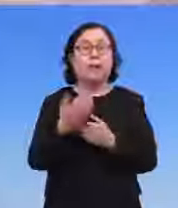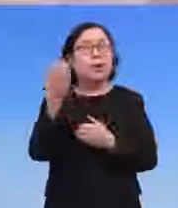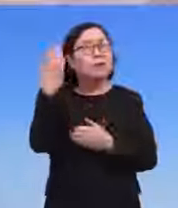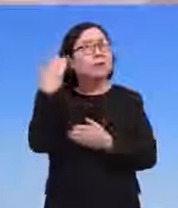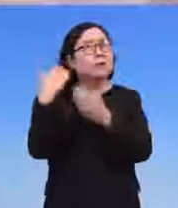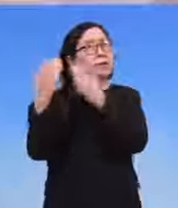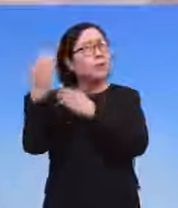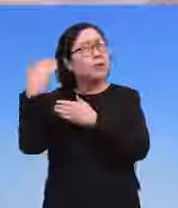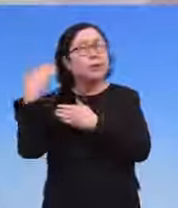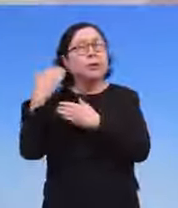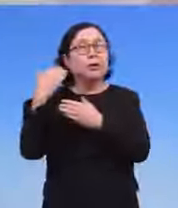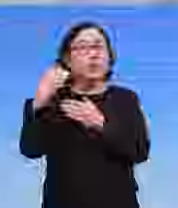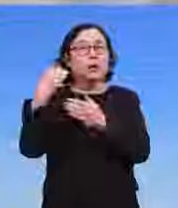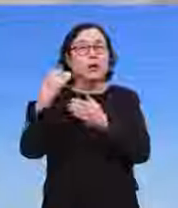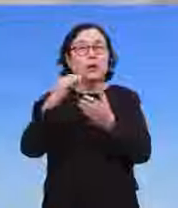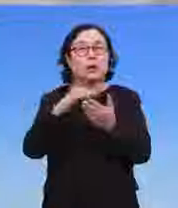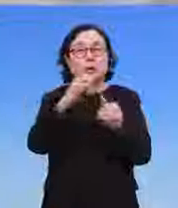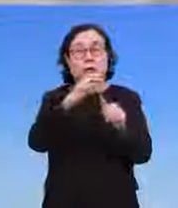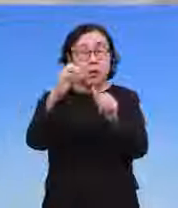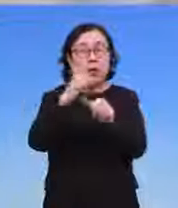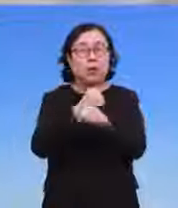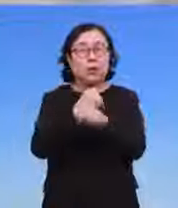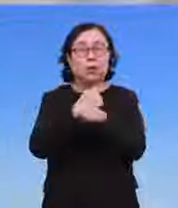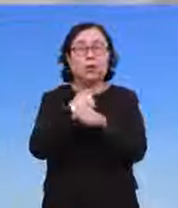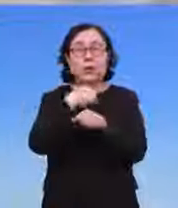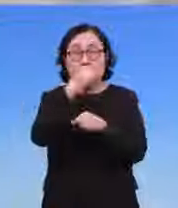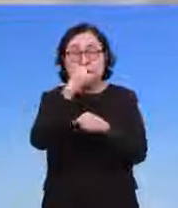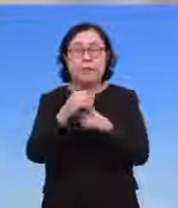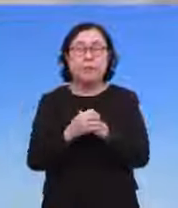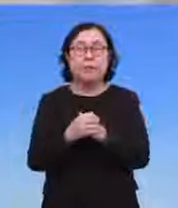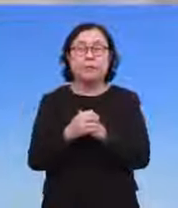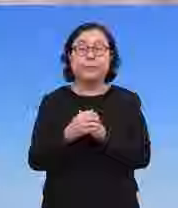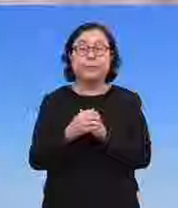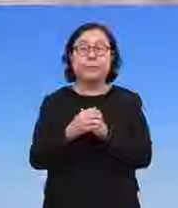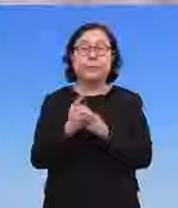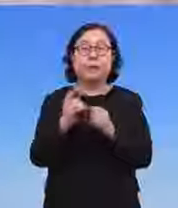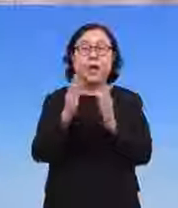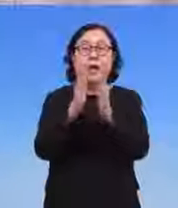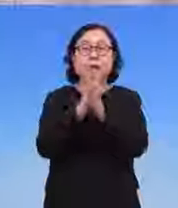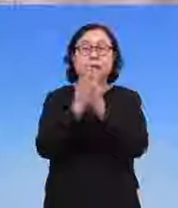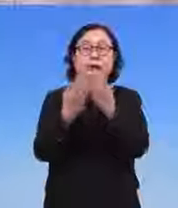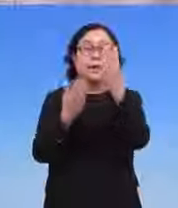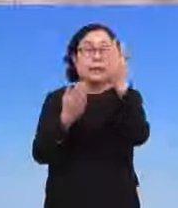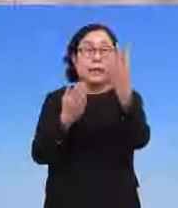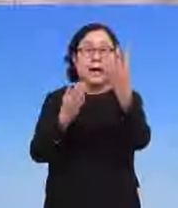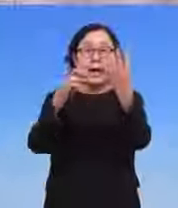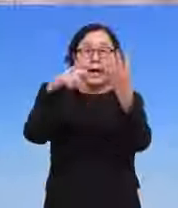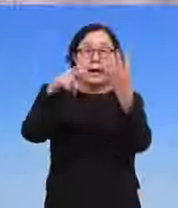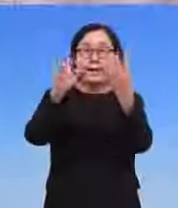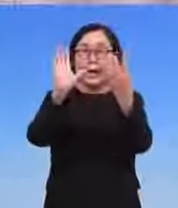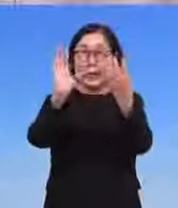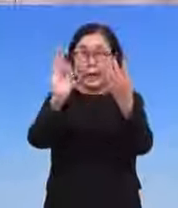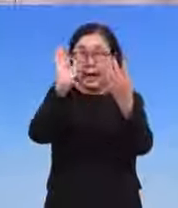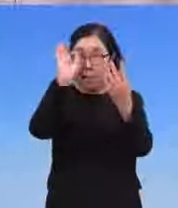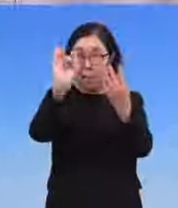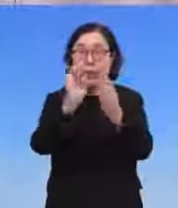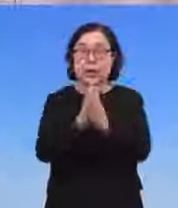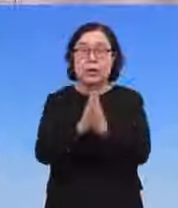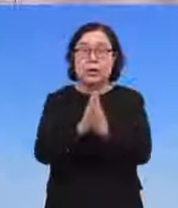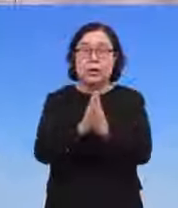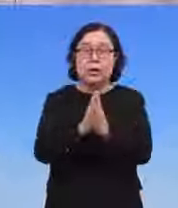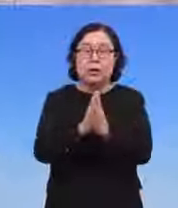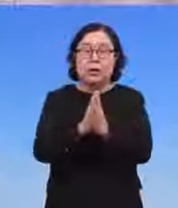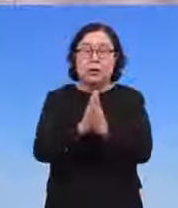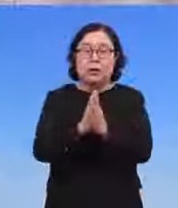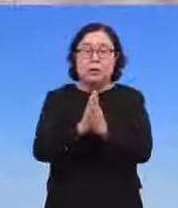시간 이 책을 인용한 적이 있는데요. 이번에 제가 다시 이 책을 왜 꺼내 들었느냐 하니까 이 책 4장에 보면은 지금 우리와